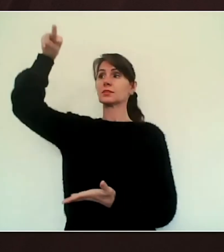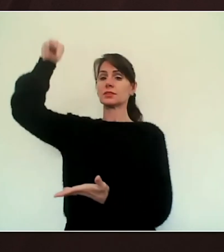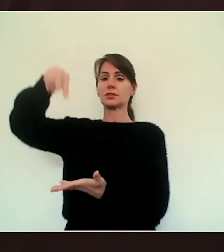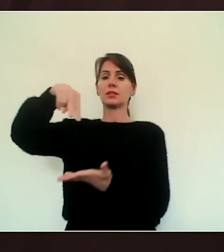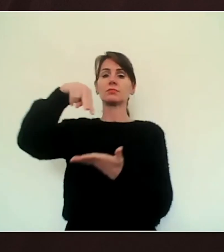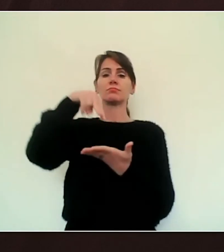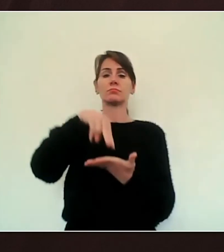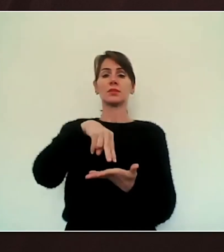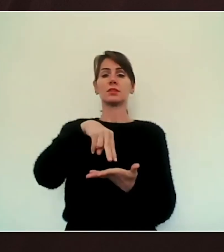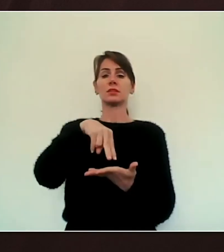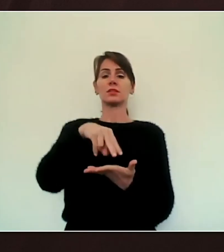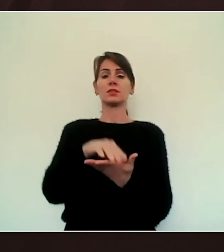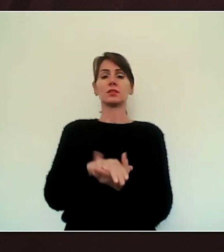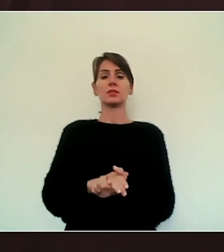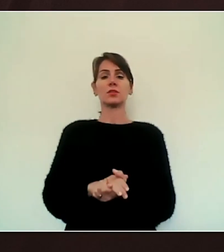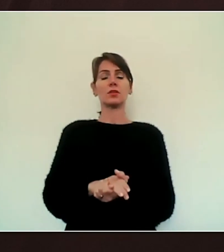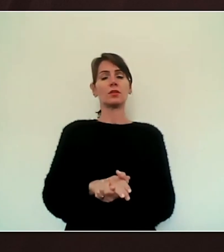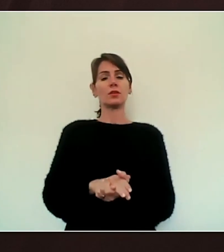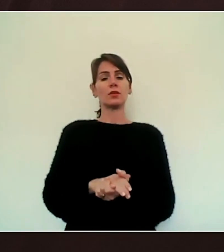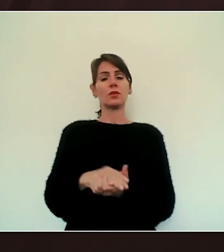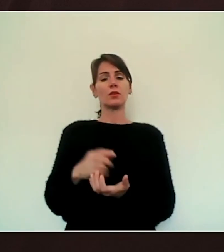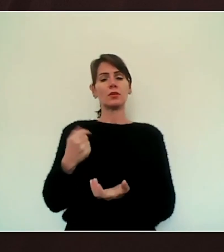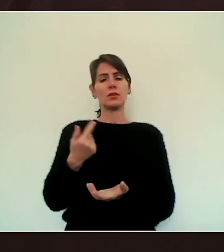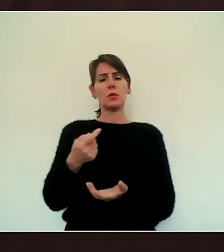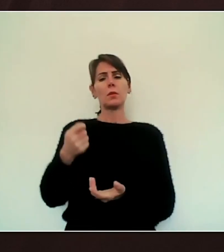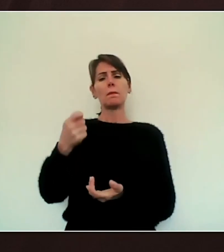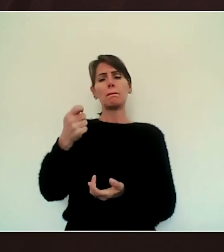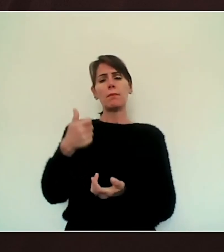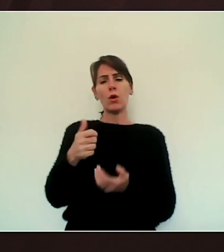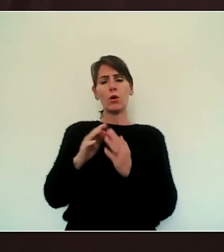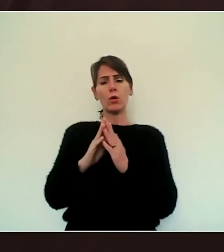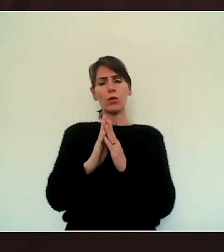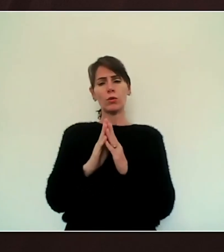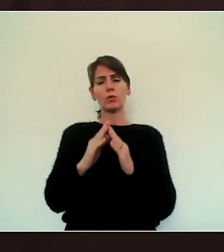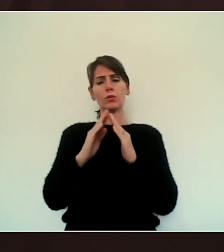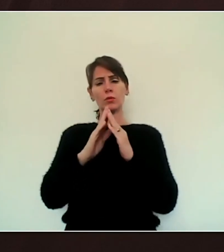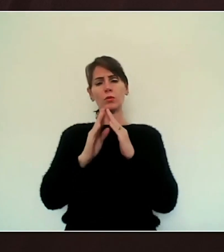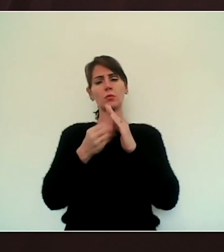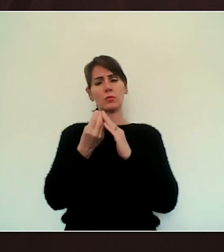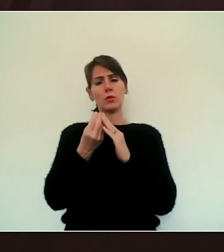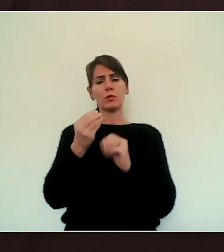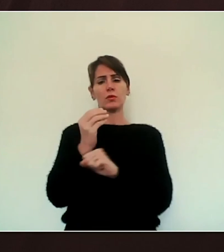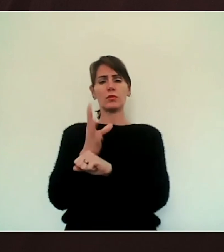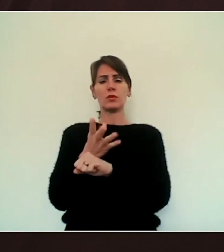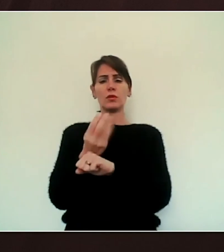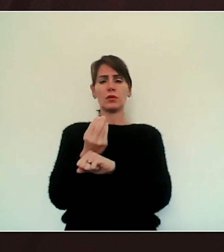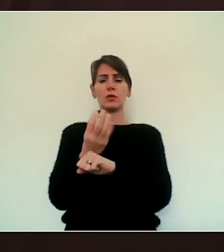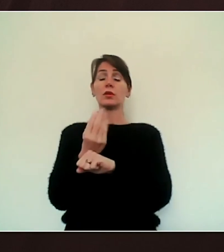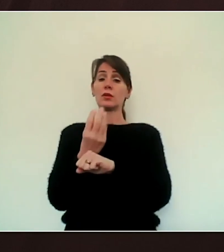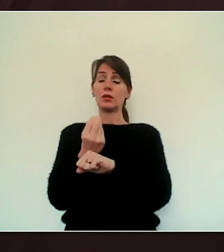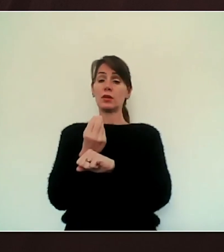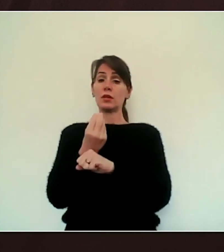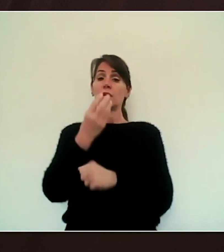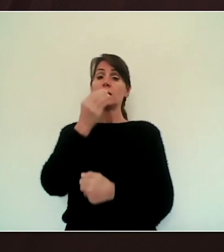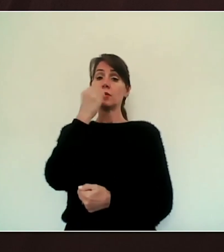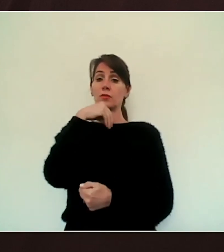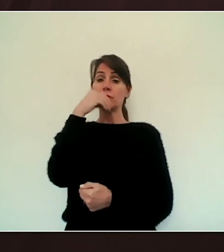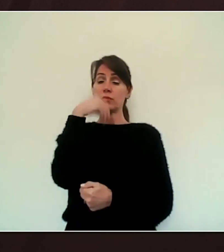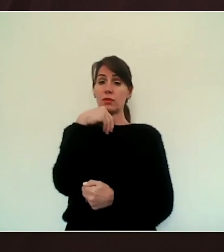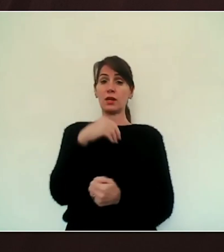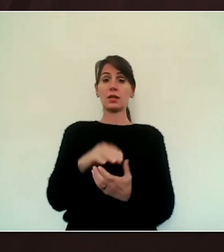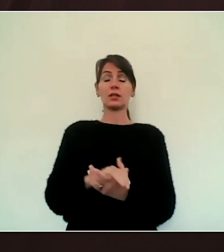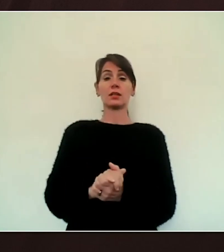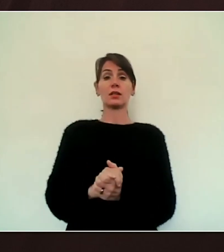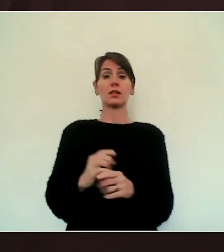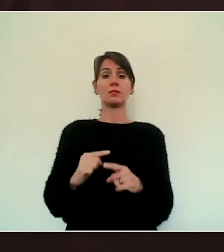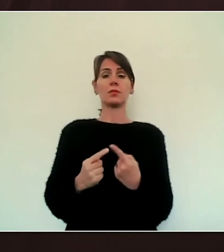Somos poucos, Igreja de Filadélfia não tem grande força, mas graças a Deus, o Senhor quer